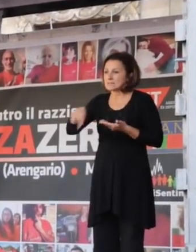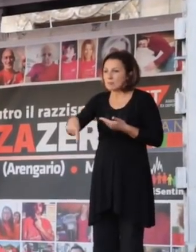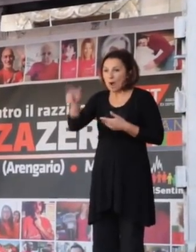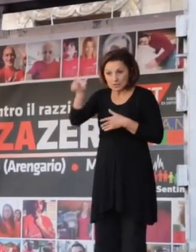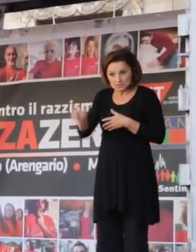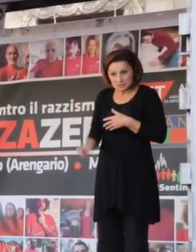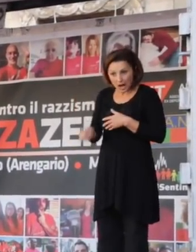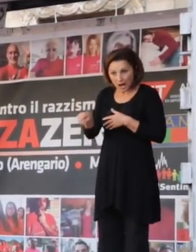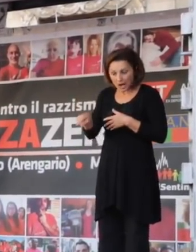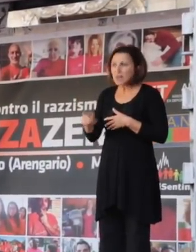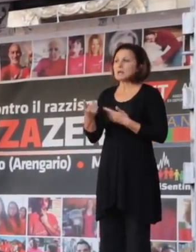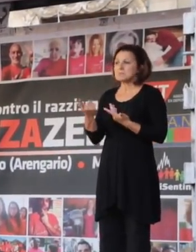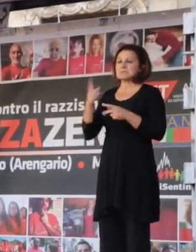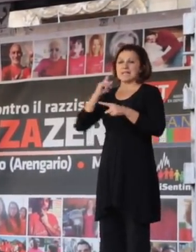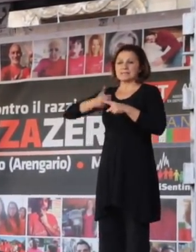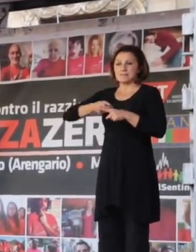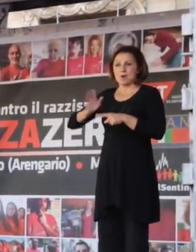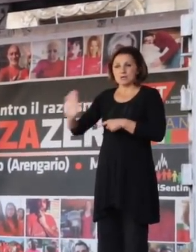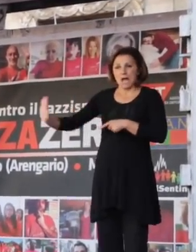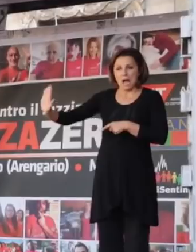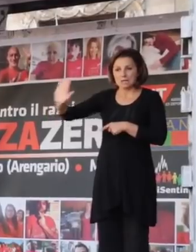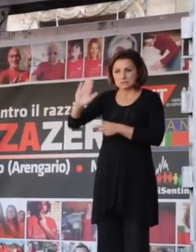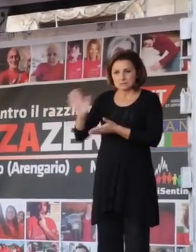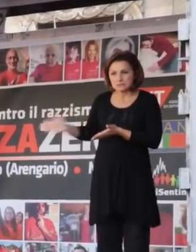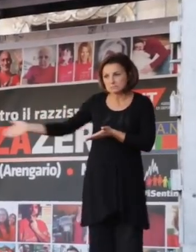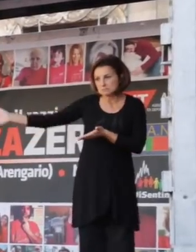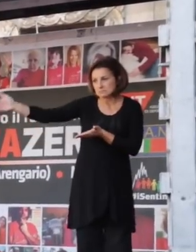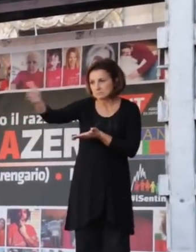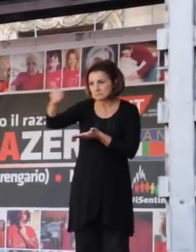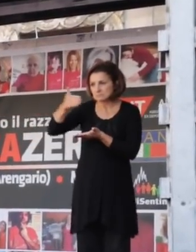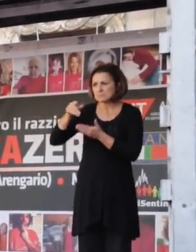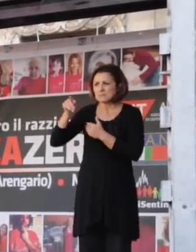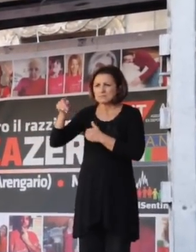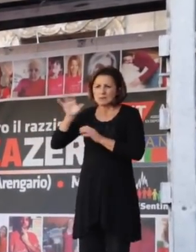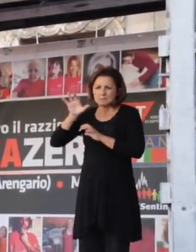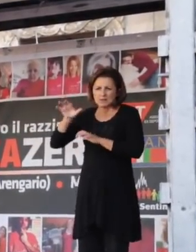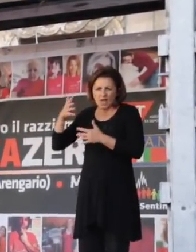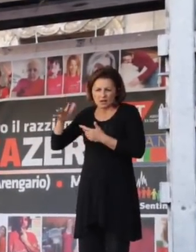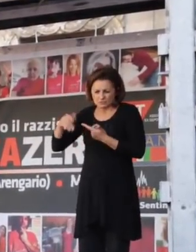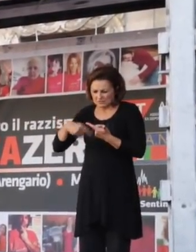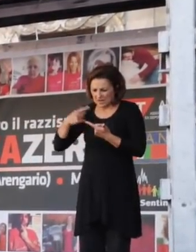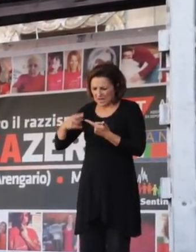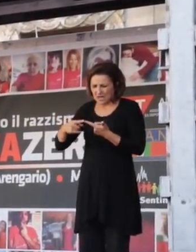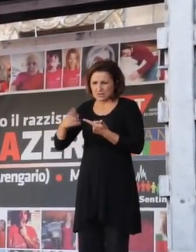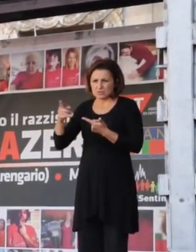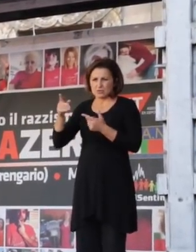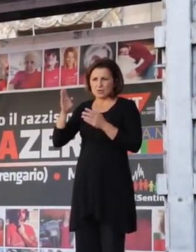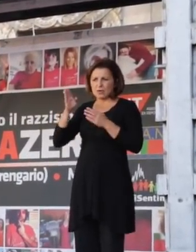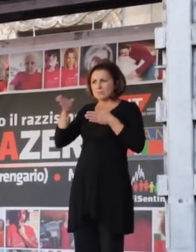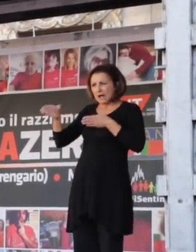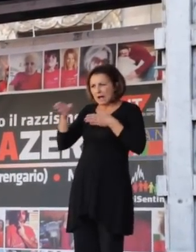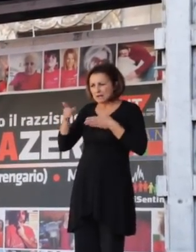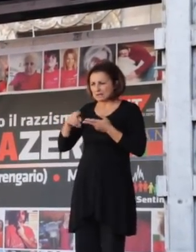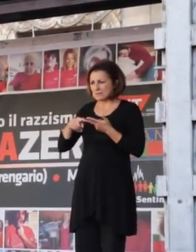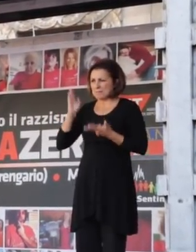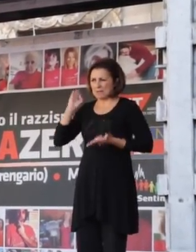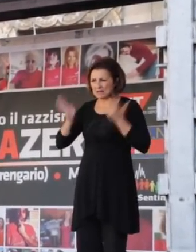paese, soggetti a provocazioni, minacce, criminalizzazioni, attentati e